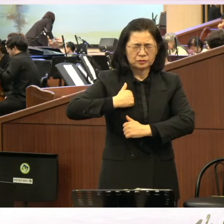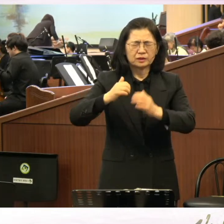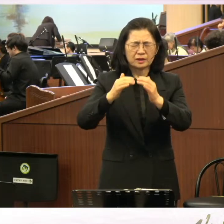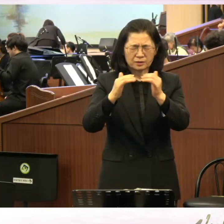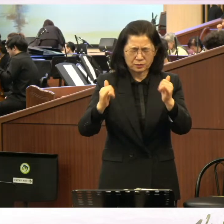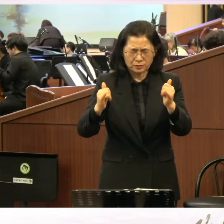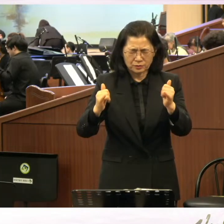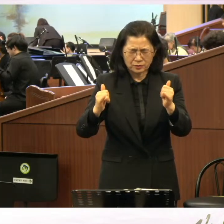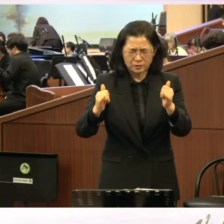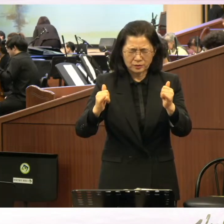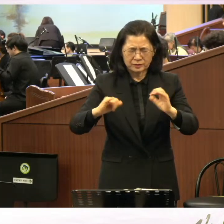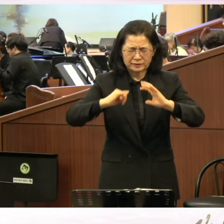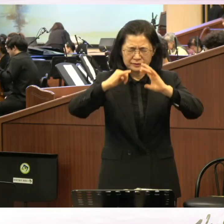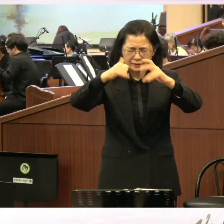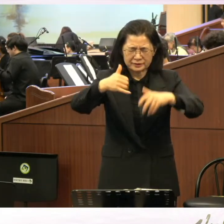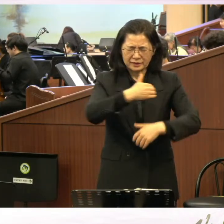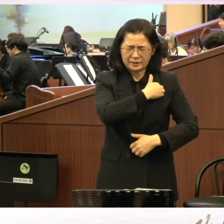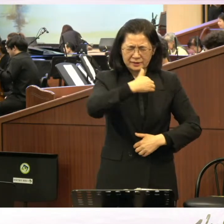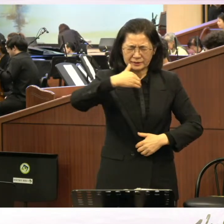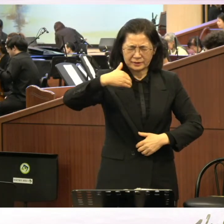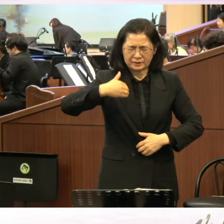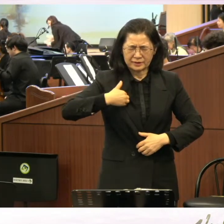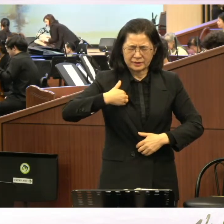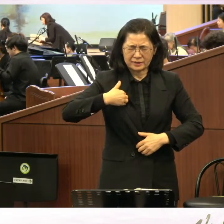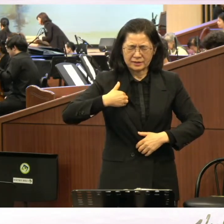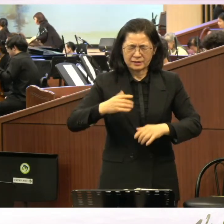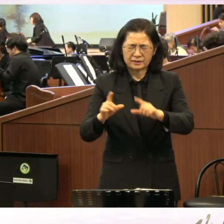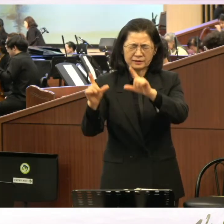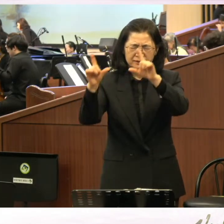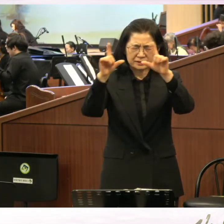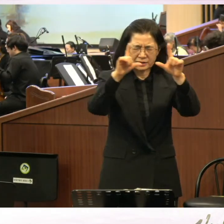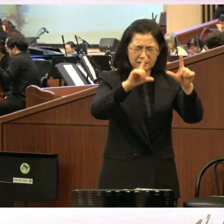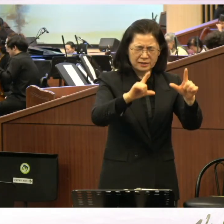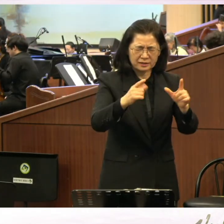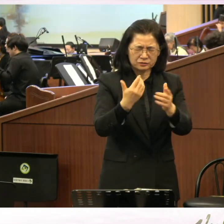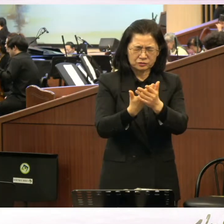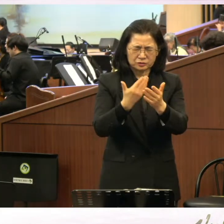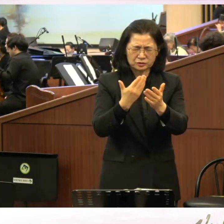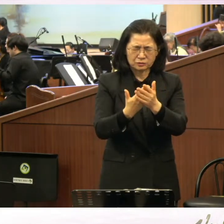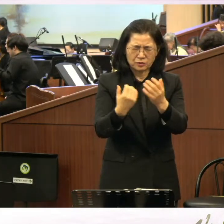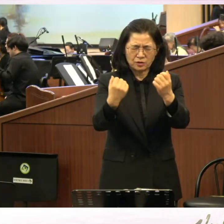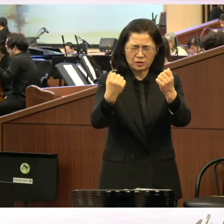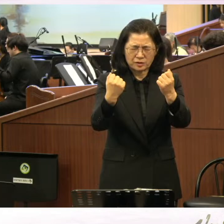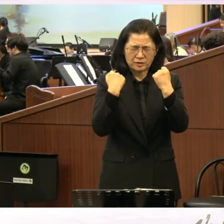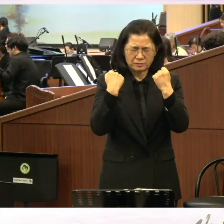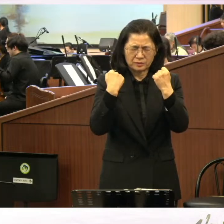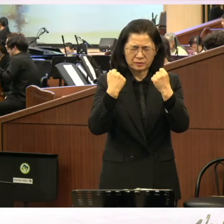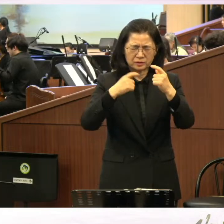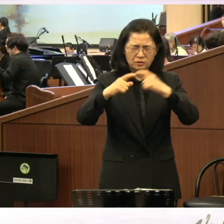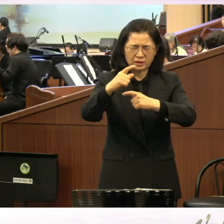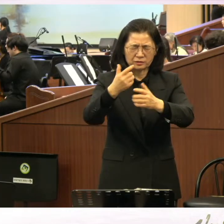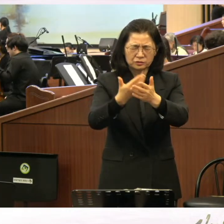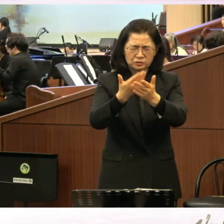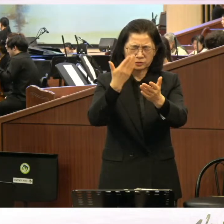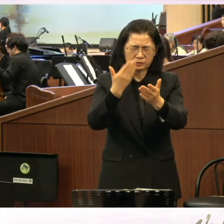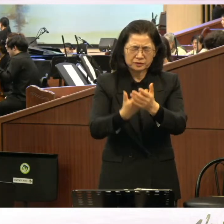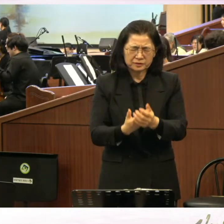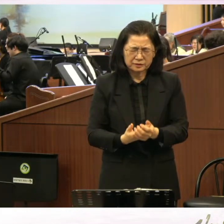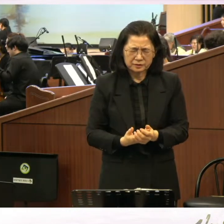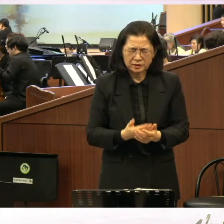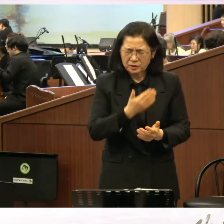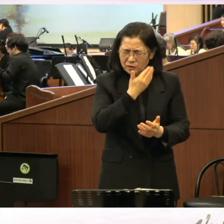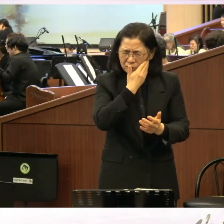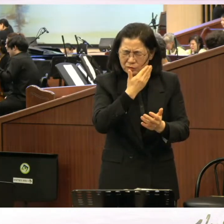당당하게 하나님 백성답게 살아갈 수 있는 힘과 능력과 용기를 더하여 주시옵소서.